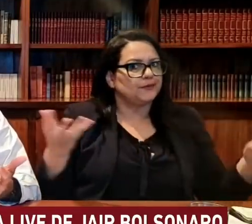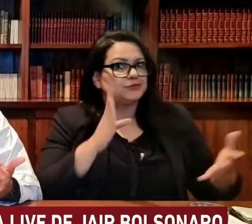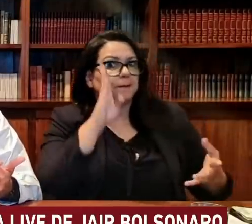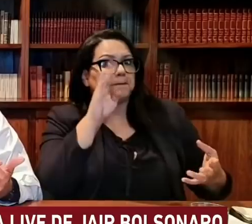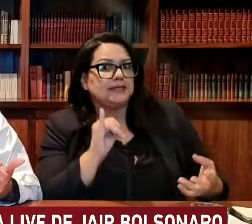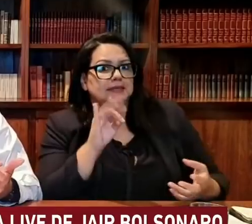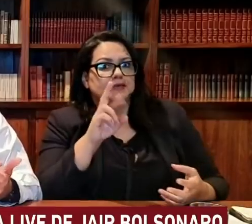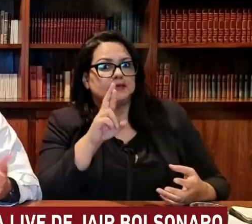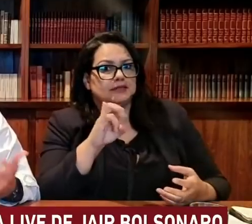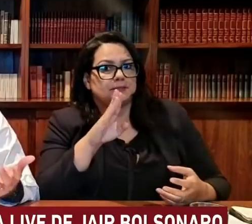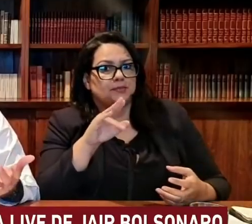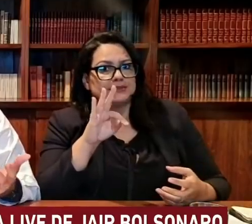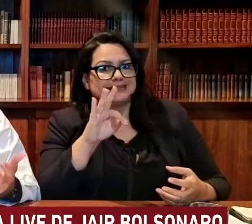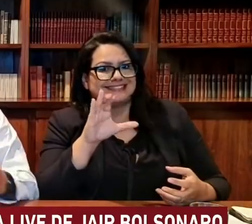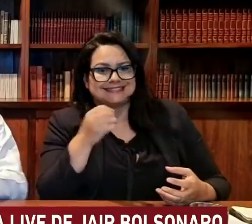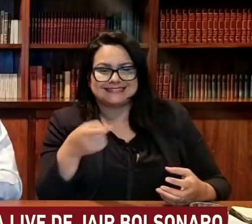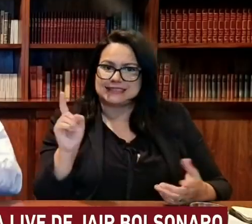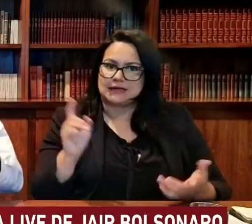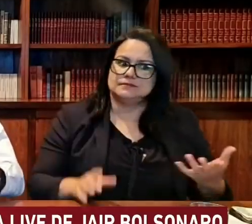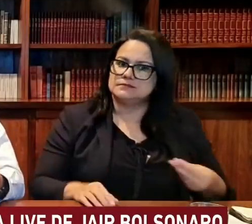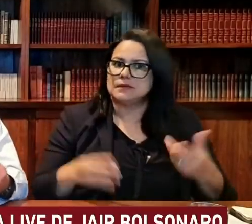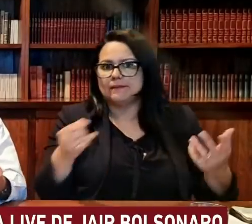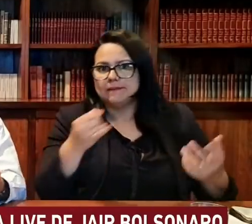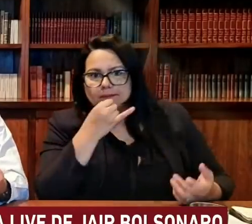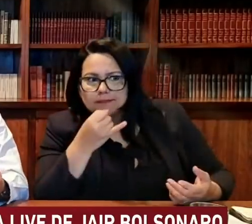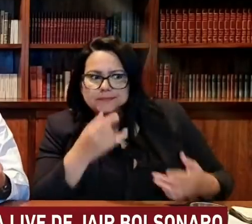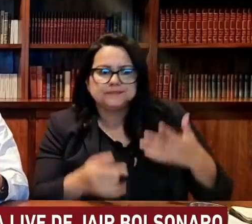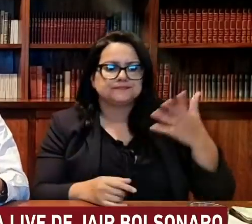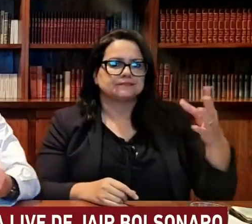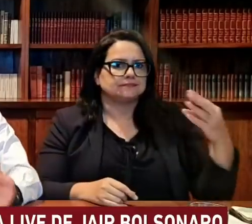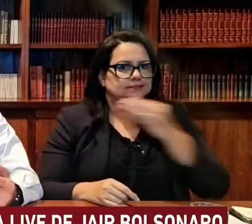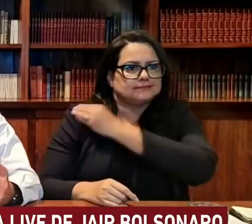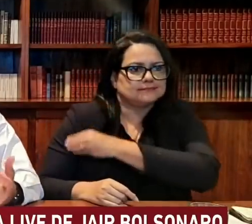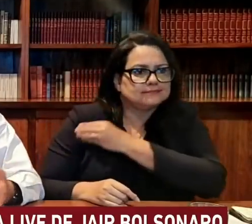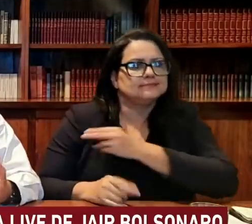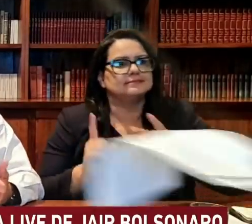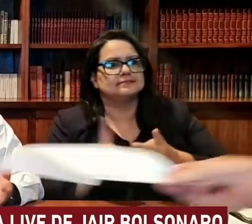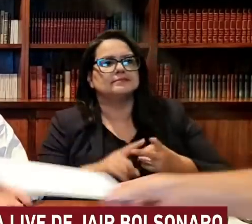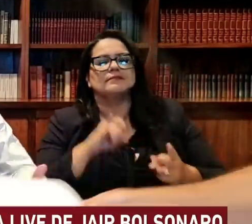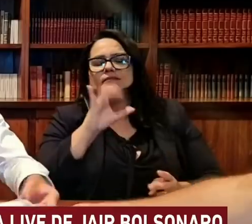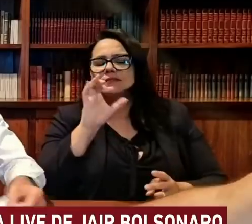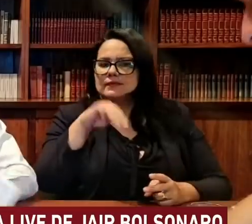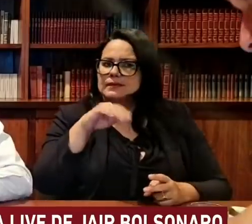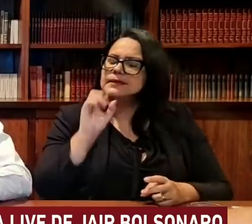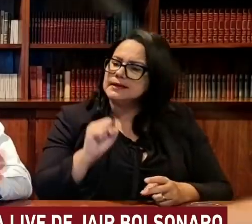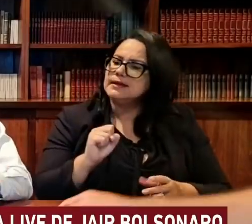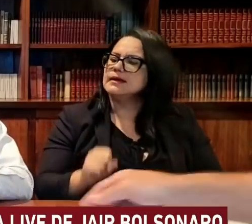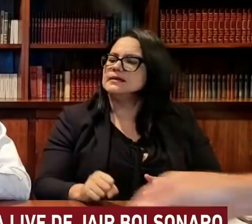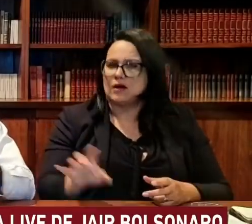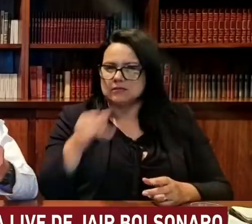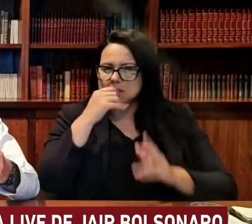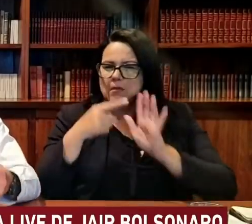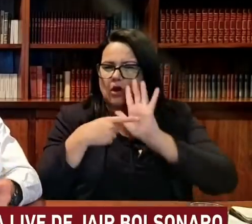ser dissolvido, né, misturado na gasolina, e depois ICMS incide em cima do preço final, o próprio ICMS é bitributado. Aqui uma tabela